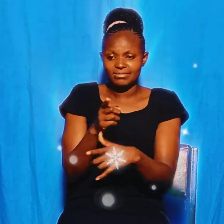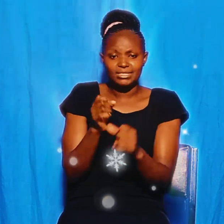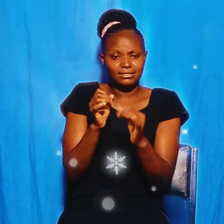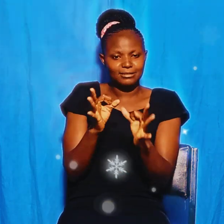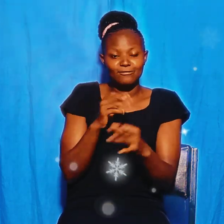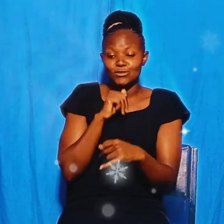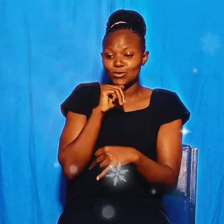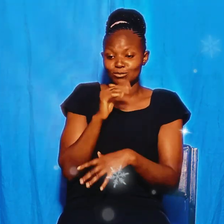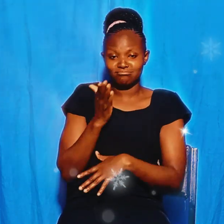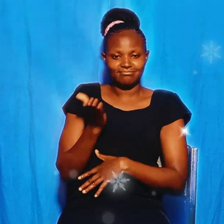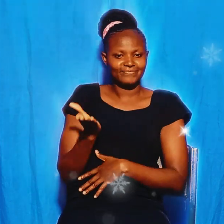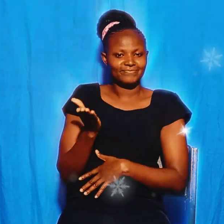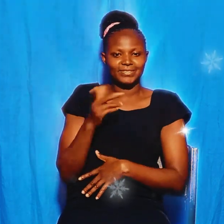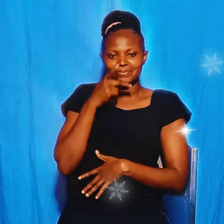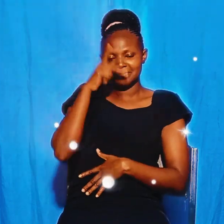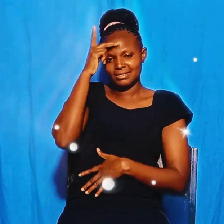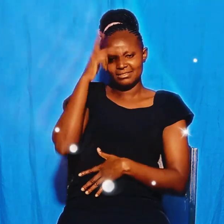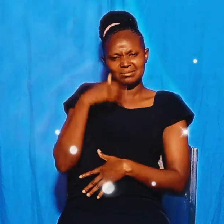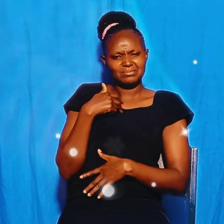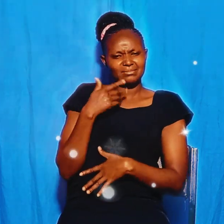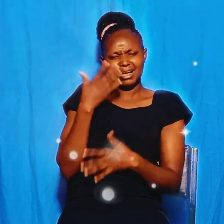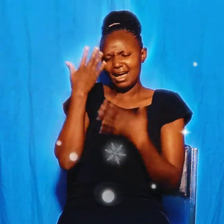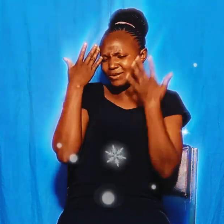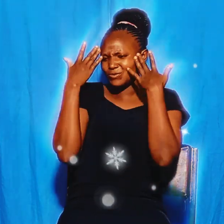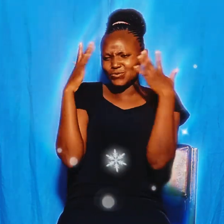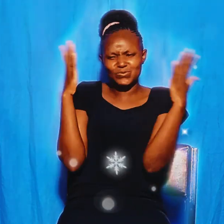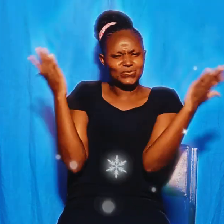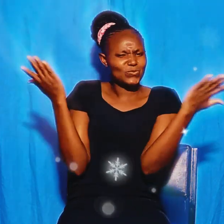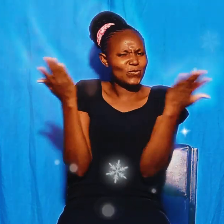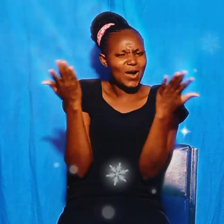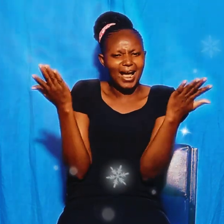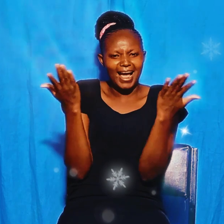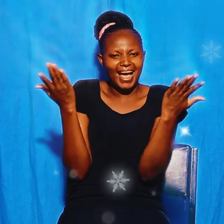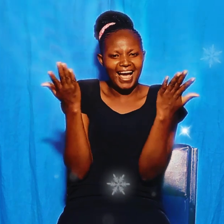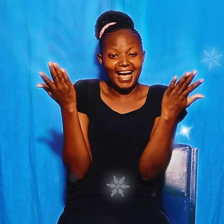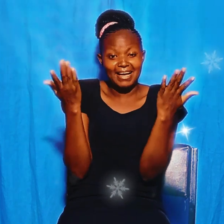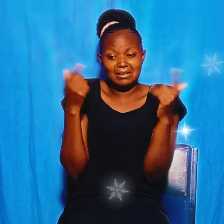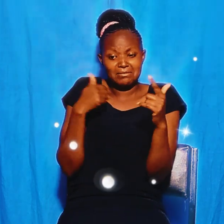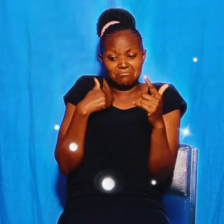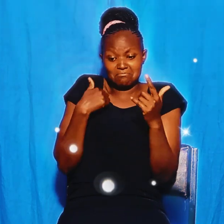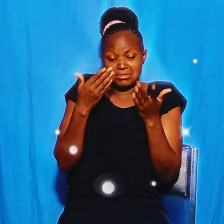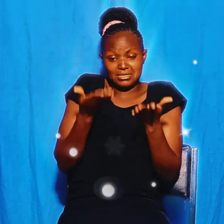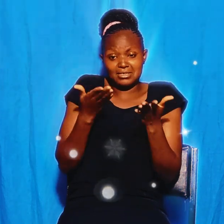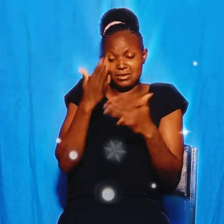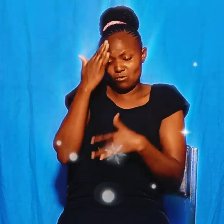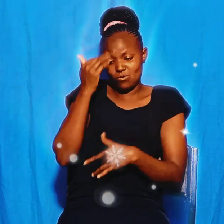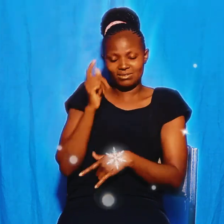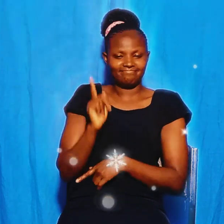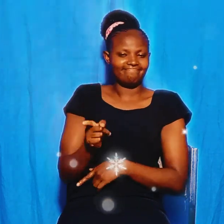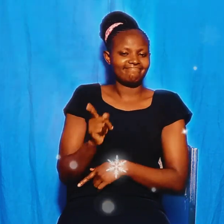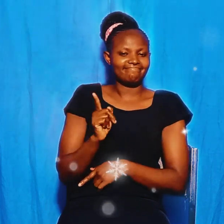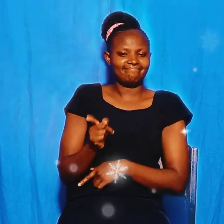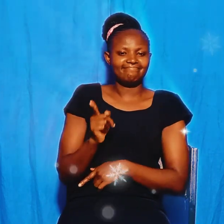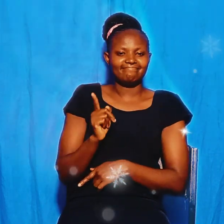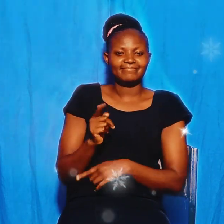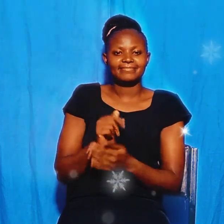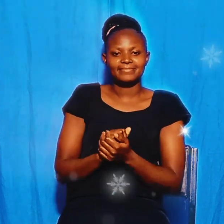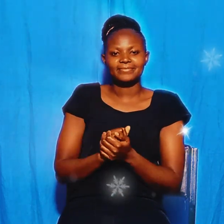jesi balani itewa. Ni balani ni Tawafranceska Wanja Kerori,